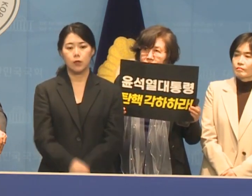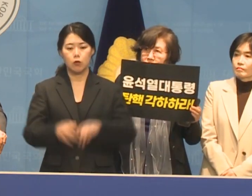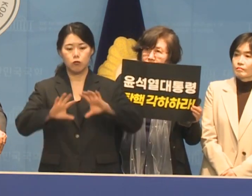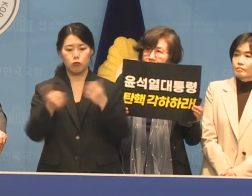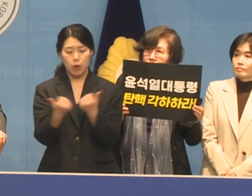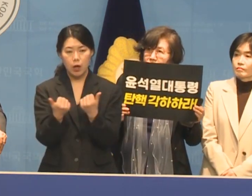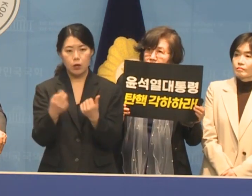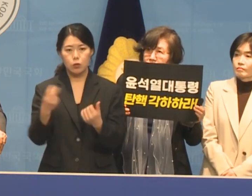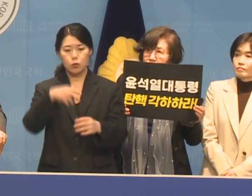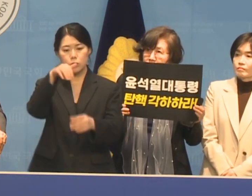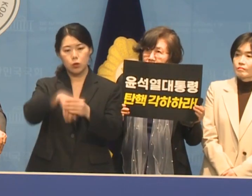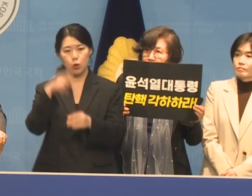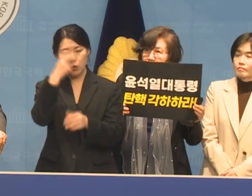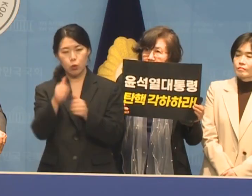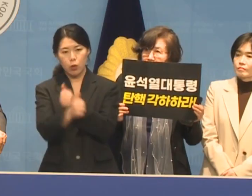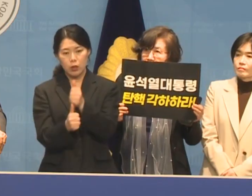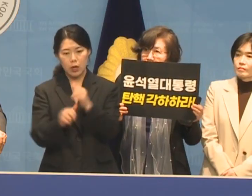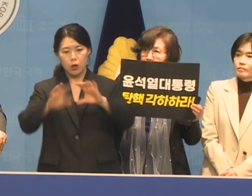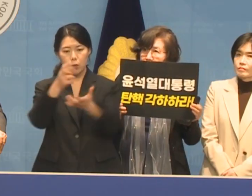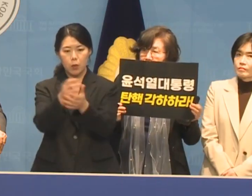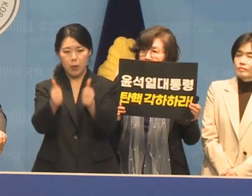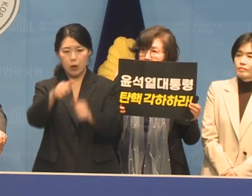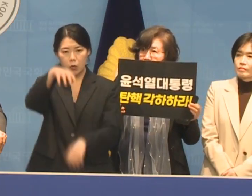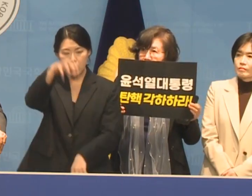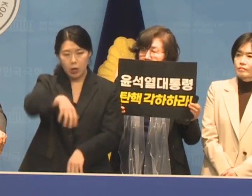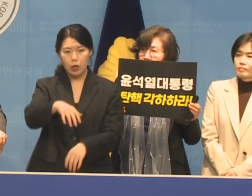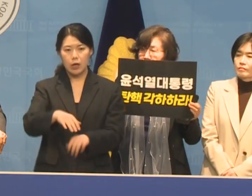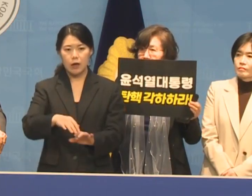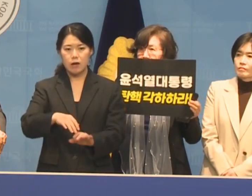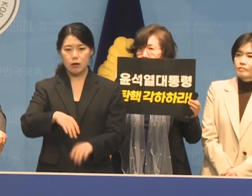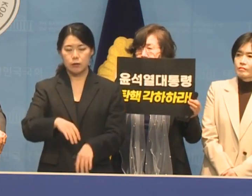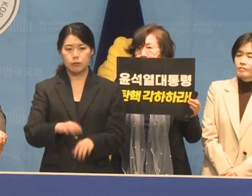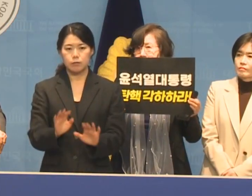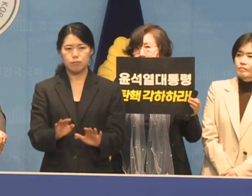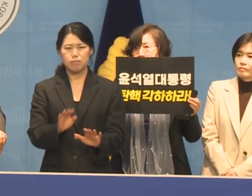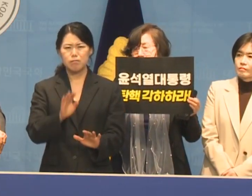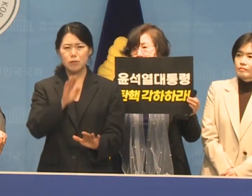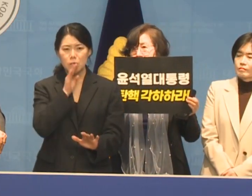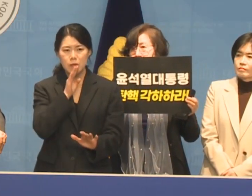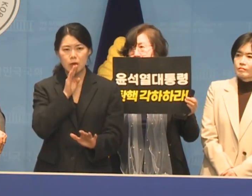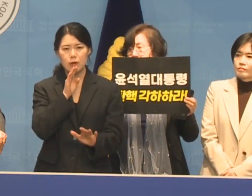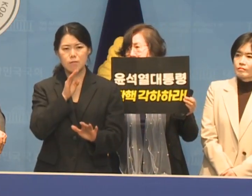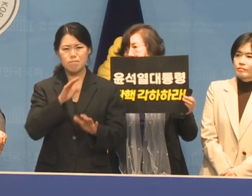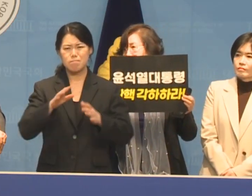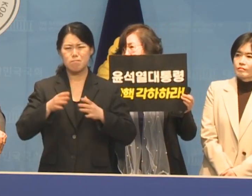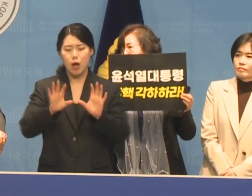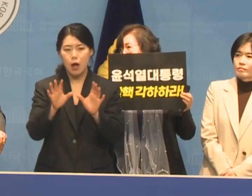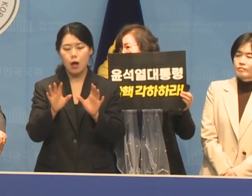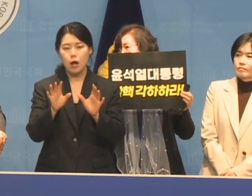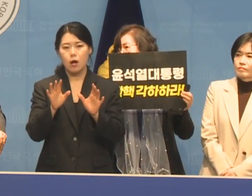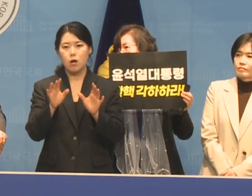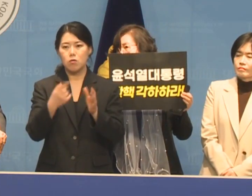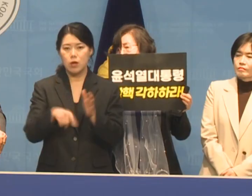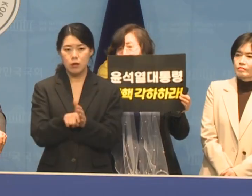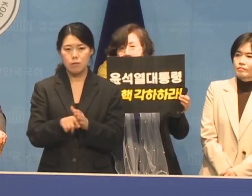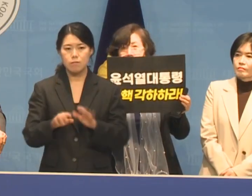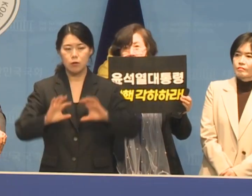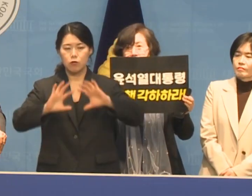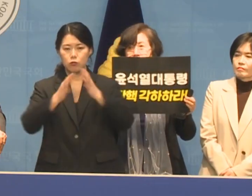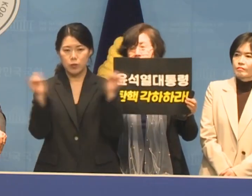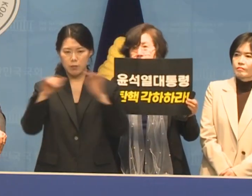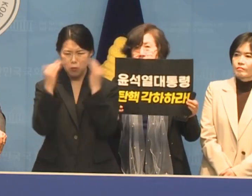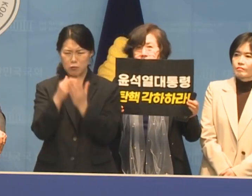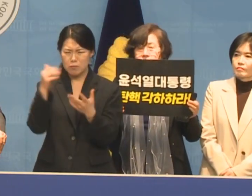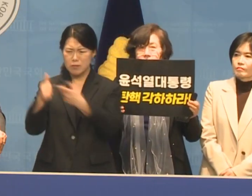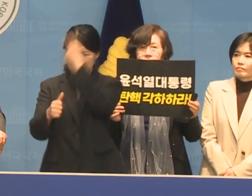국회와 선관위와 헌법재판소를 그냥 두지 않겠다는 결사의 각오로 전 국민이 들고 일어나서 탄핵을